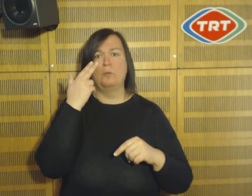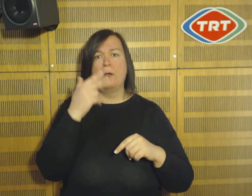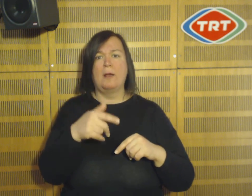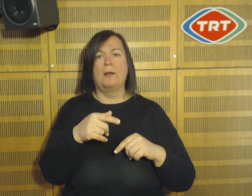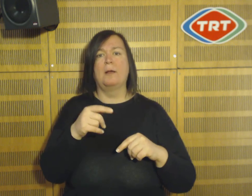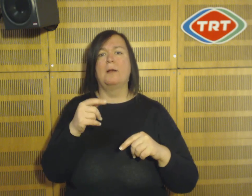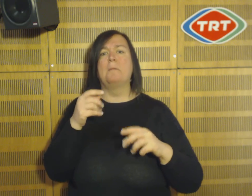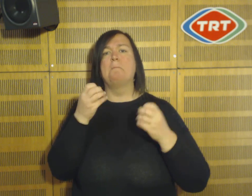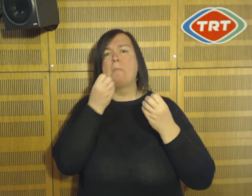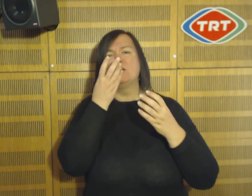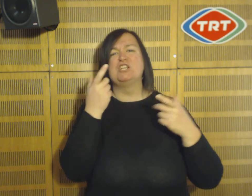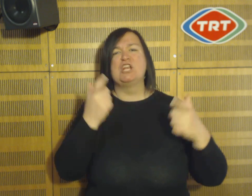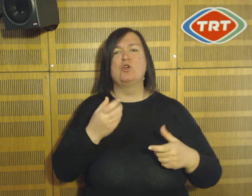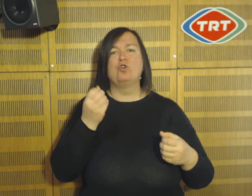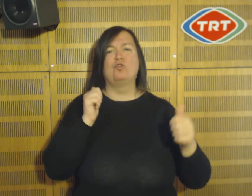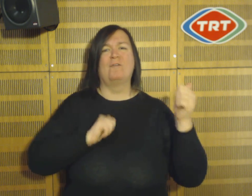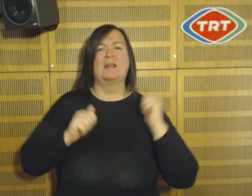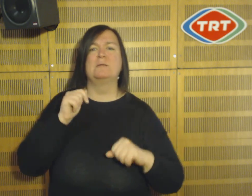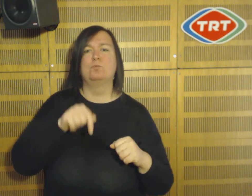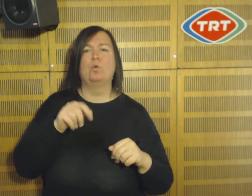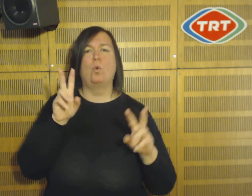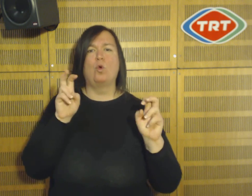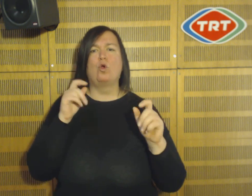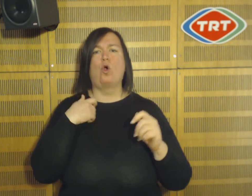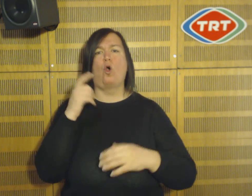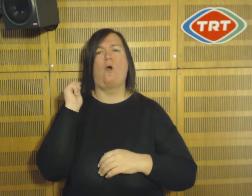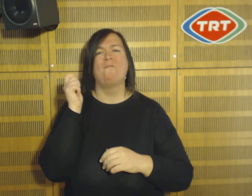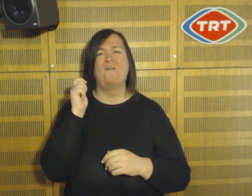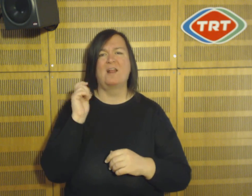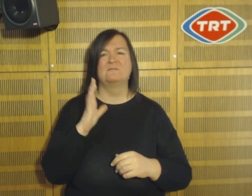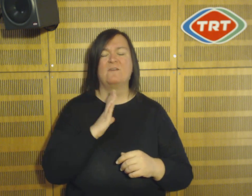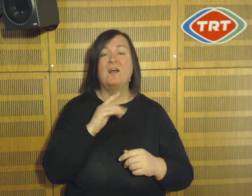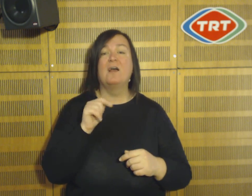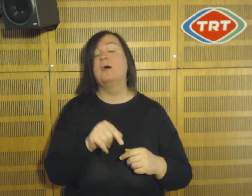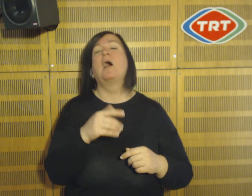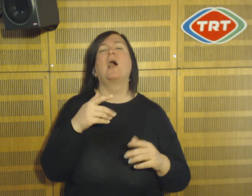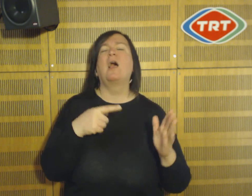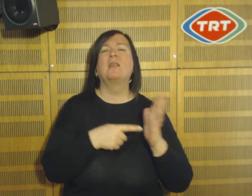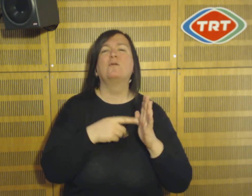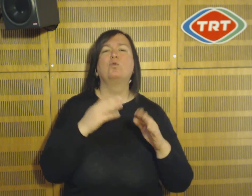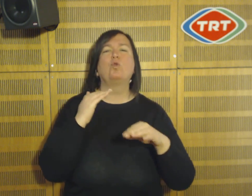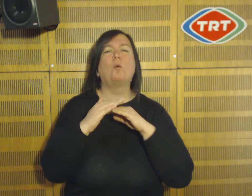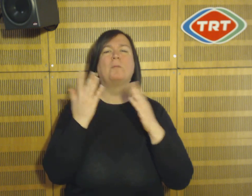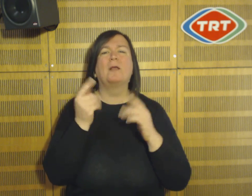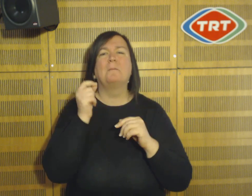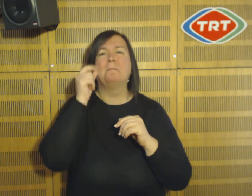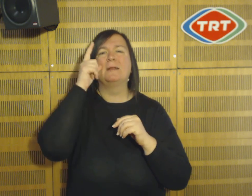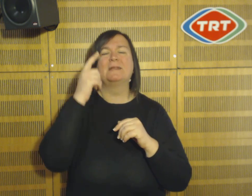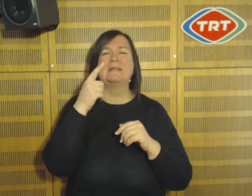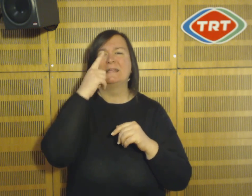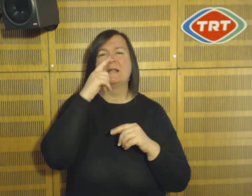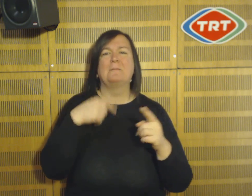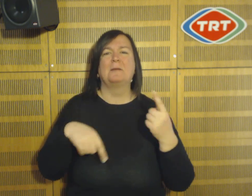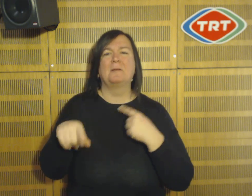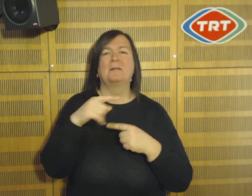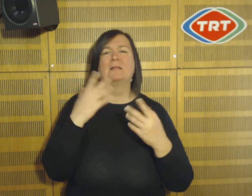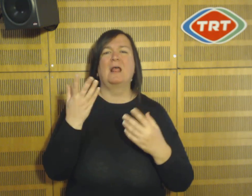Üniversitesi'nde Eee bu konuda yine bir konferansımız olacak ama hocamız toplumu daha da bilinçlendiren birbirlerini daha iyi anlayabilmesi